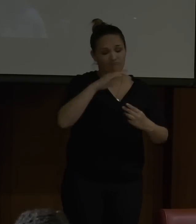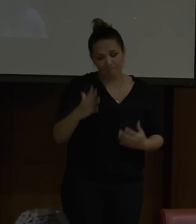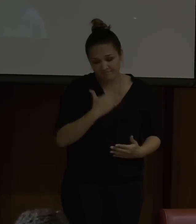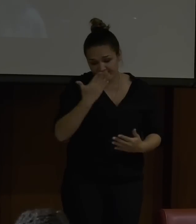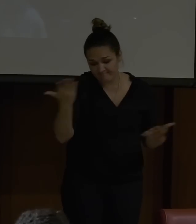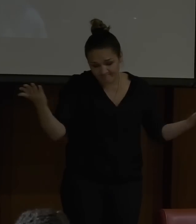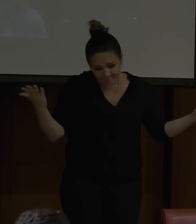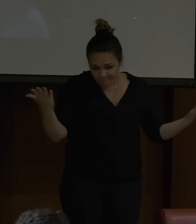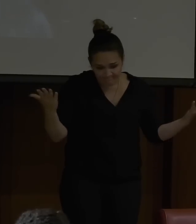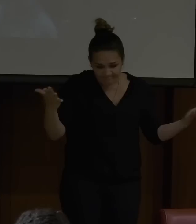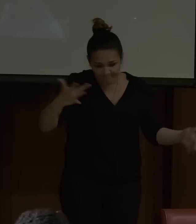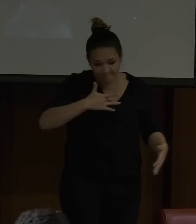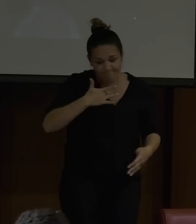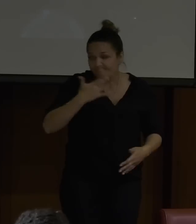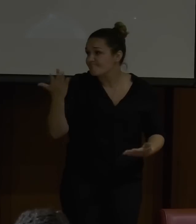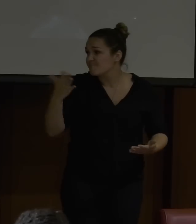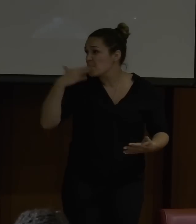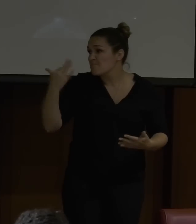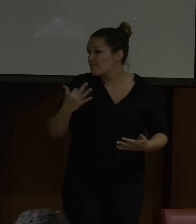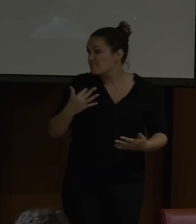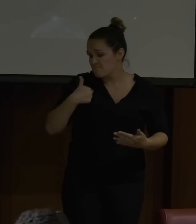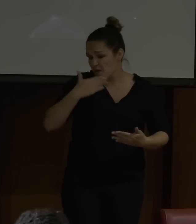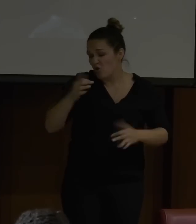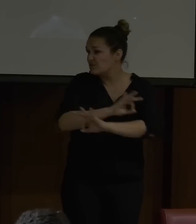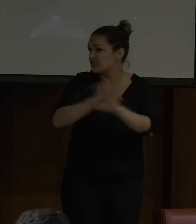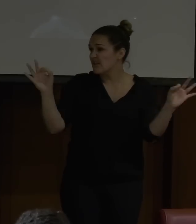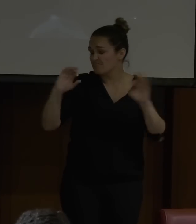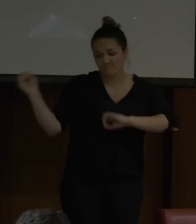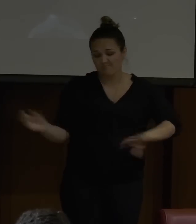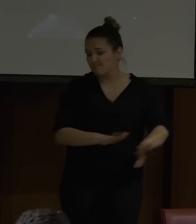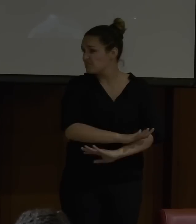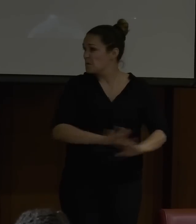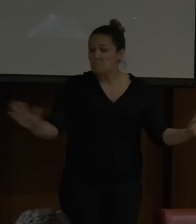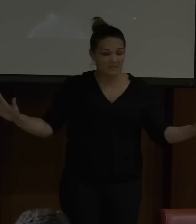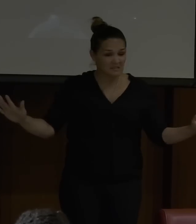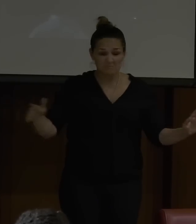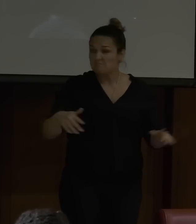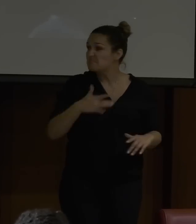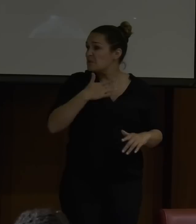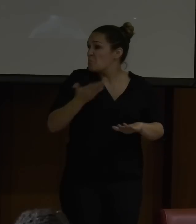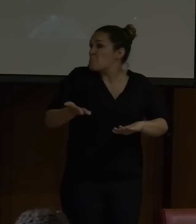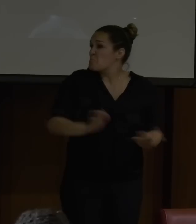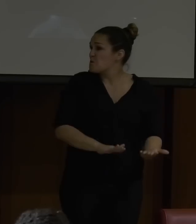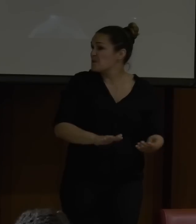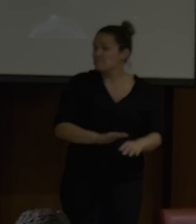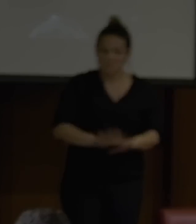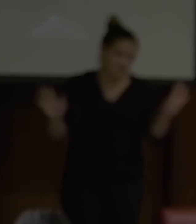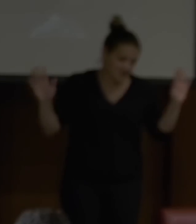Así que yo creo que yo voy a tirar la toalla. Yo no sé si deba morirme o no. Yo creo que